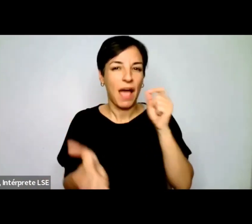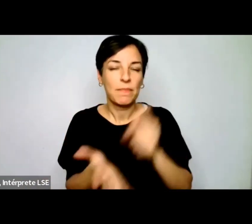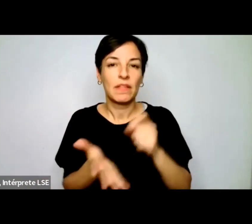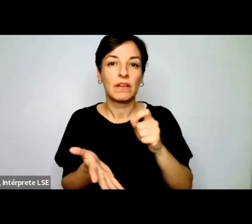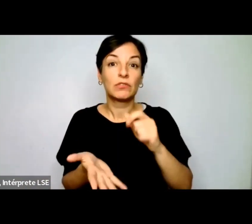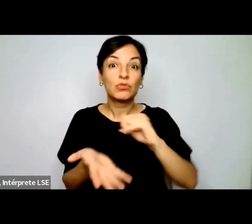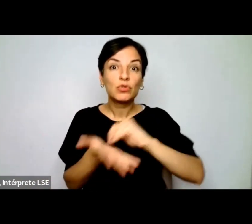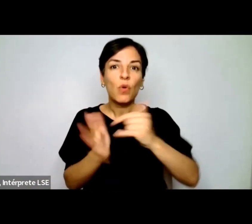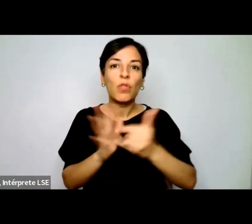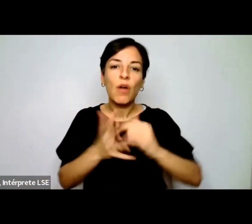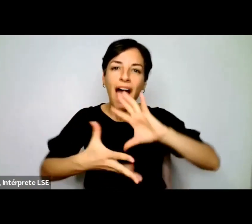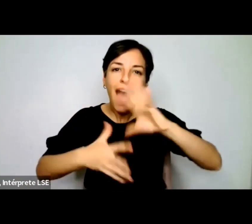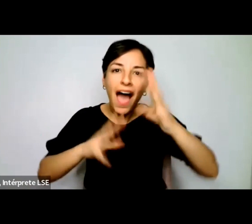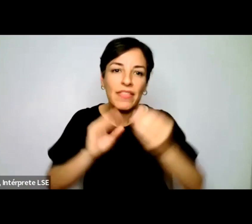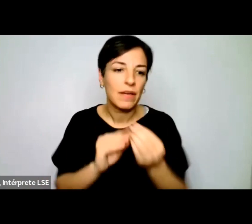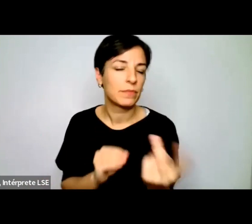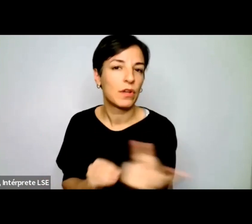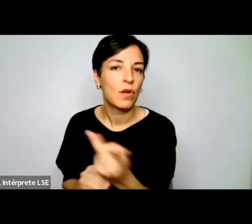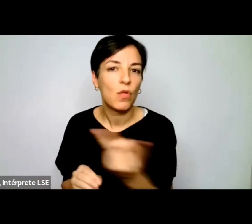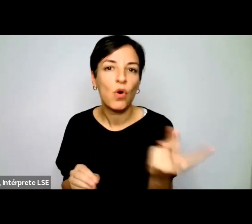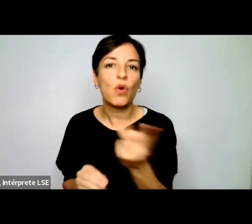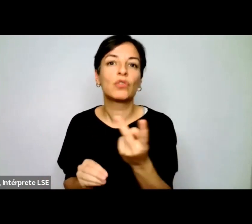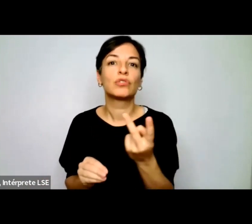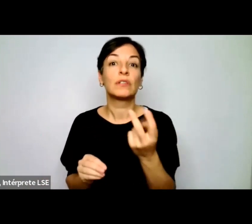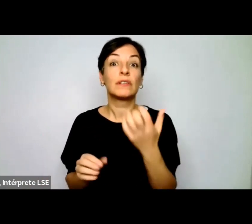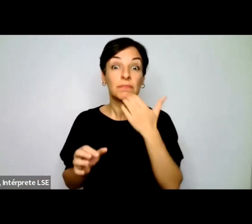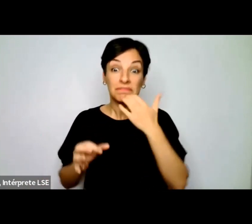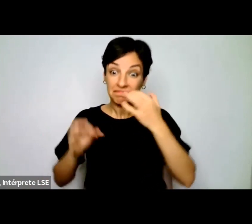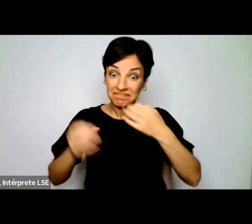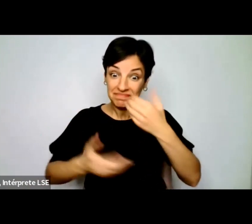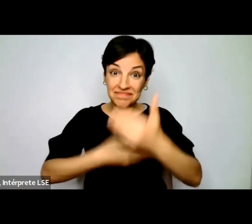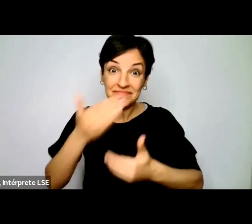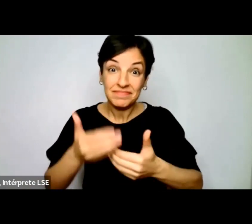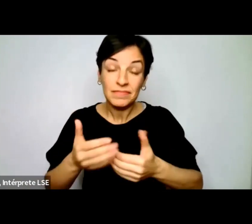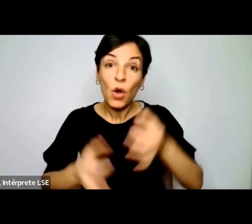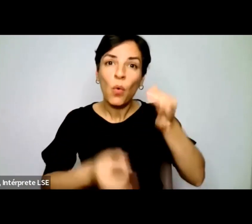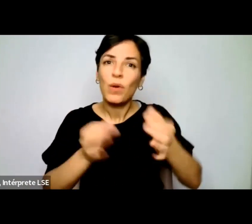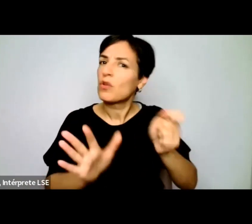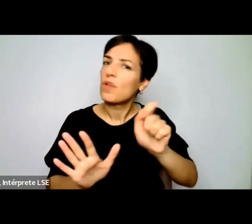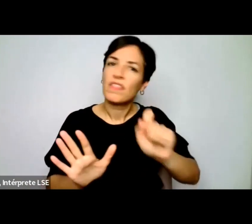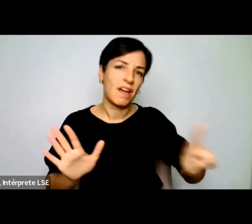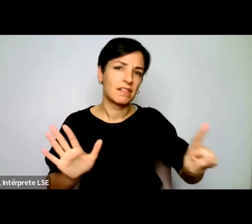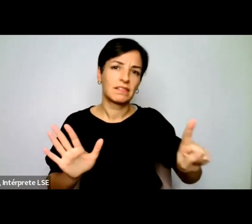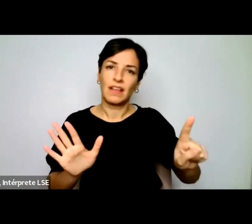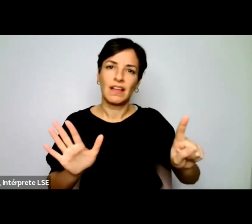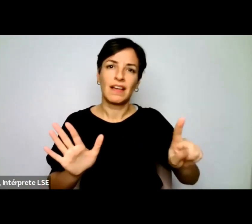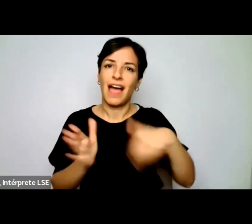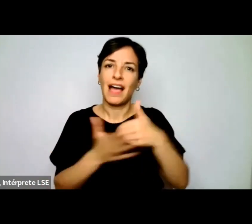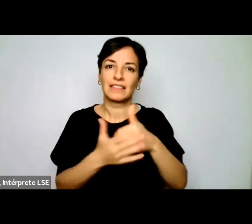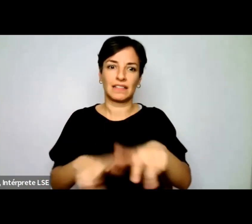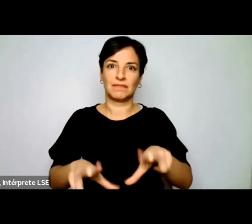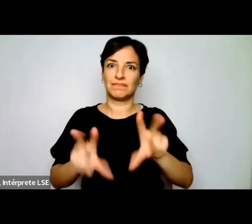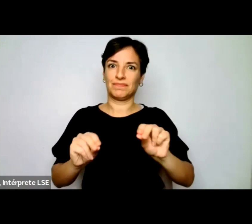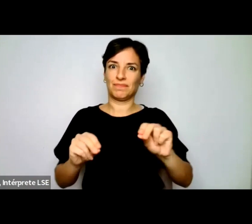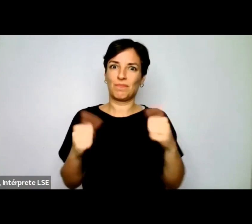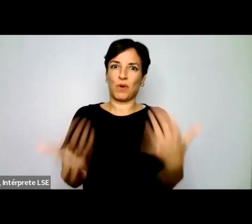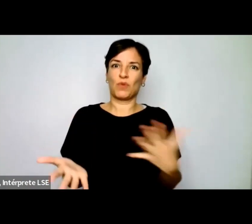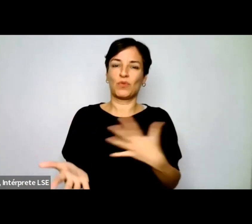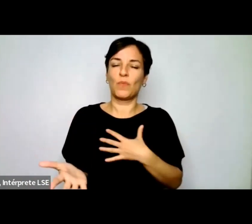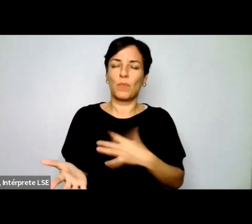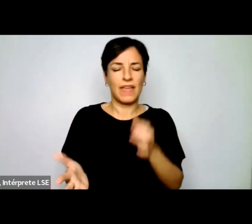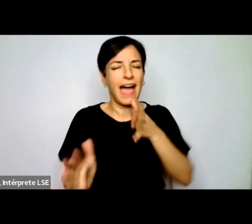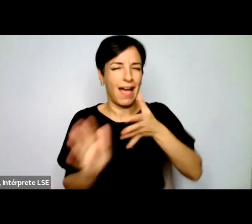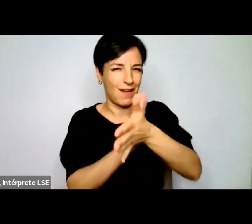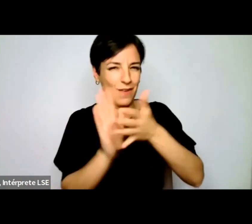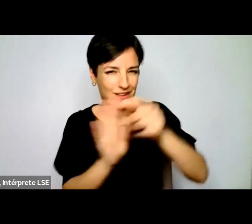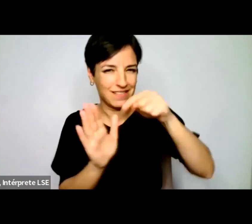personalizadas, que previene, simplifica o pone fin a un procedimiento judicial, y esto es muy importante ahora, que también os voy ahora a